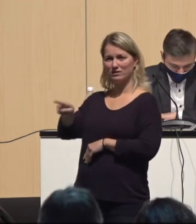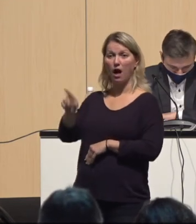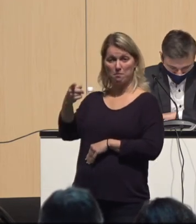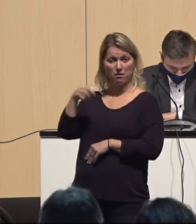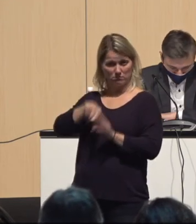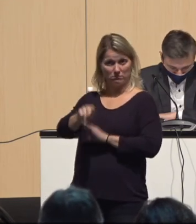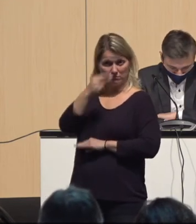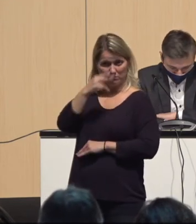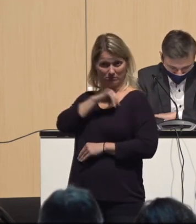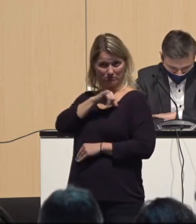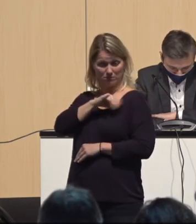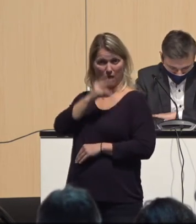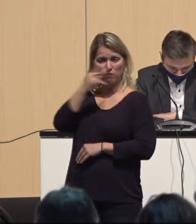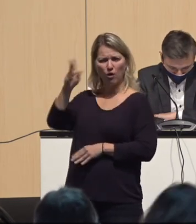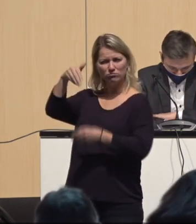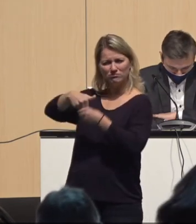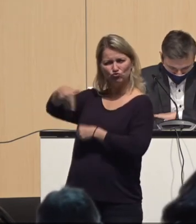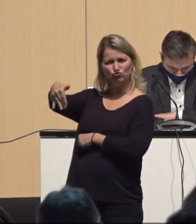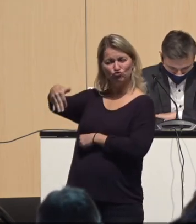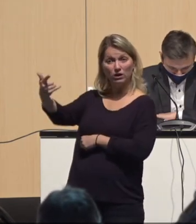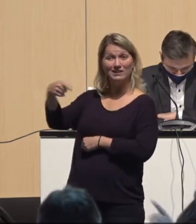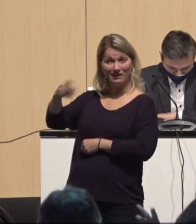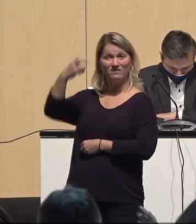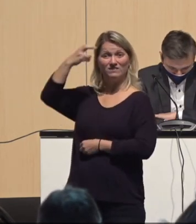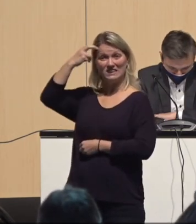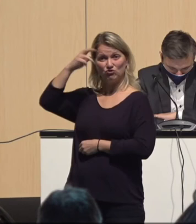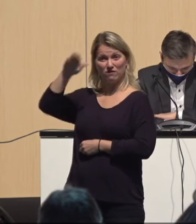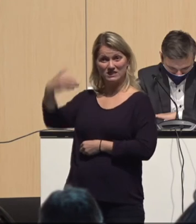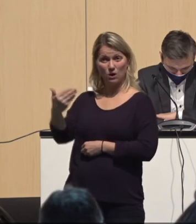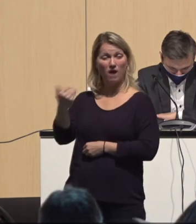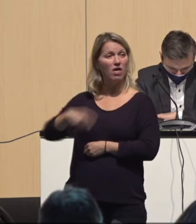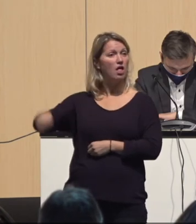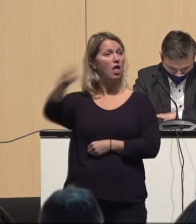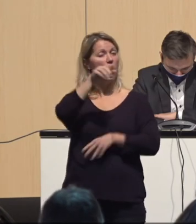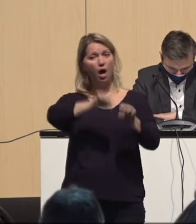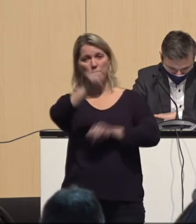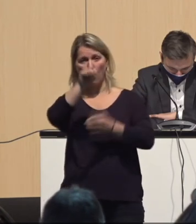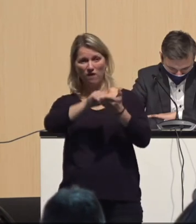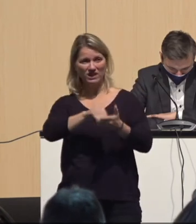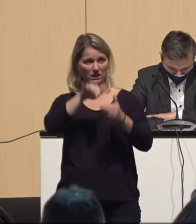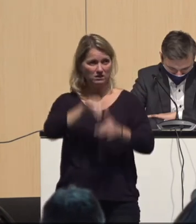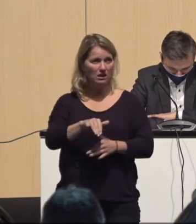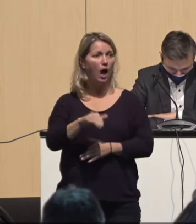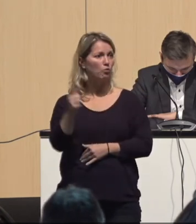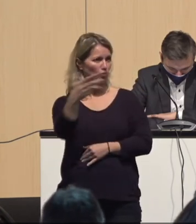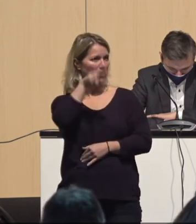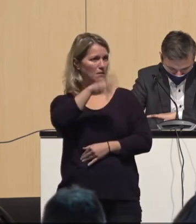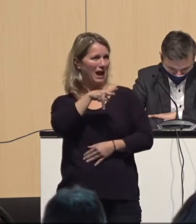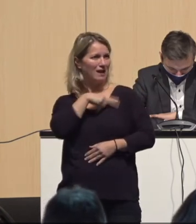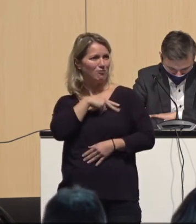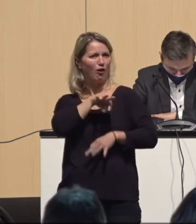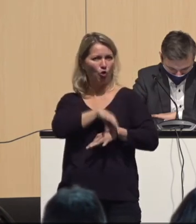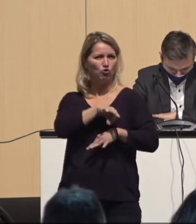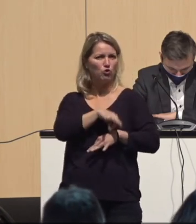anschauen und mal sehen, was dahinter ist. Und das ist Wissenschaft. Wer von Ihnen promoviert hat, und viele rennen ja mit Ihnen hier mit Titeln rum, sollten